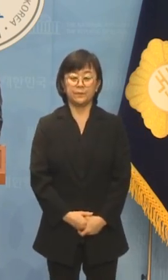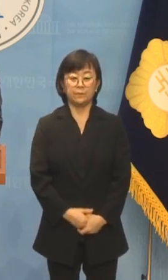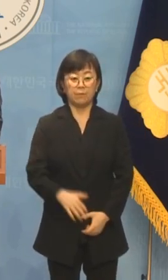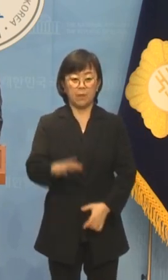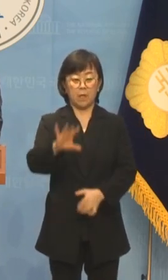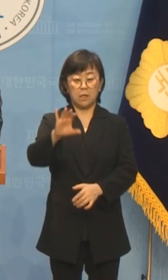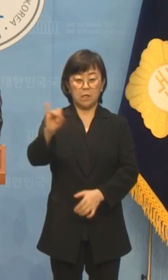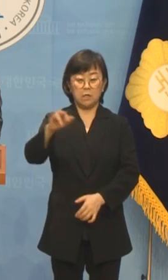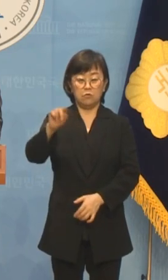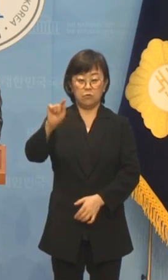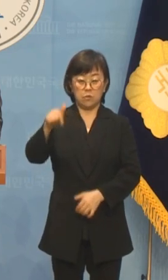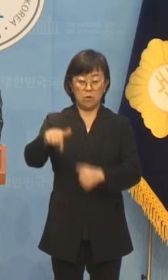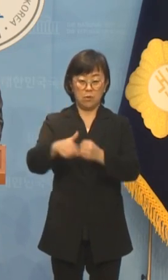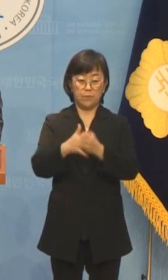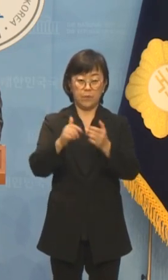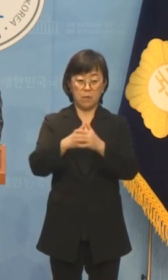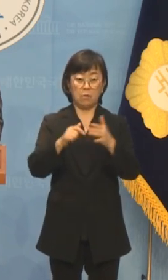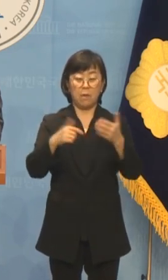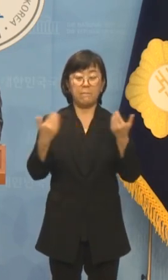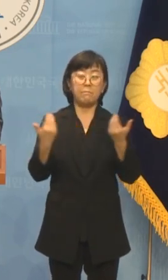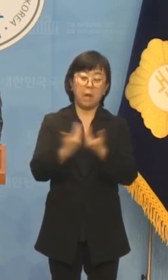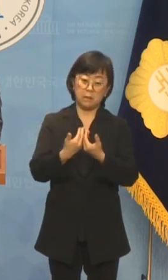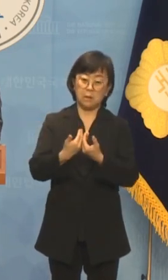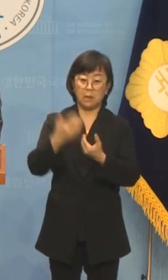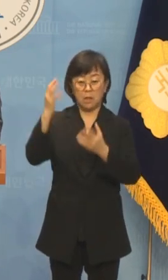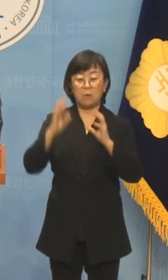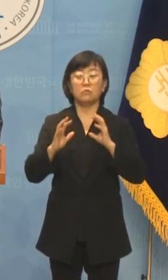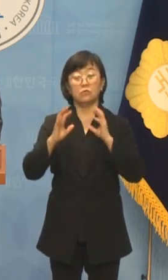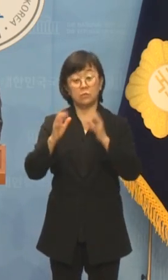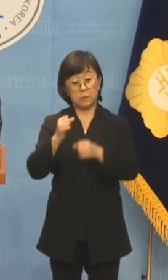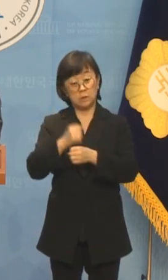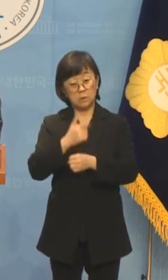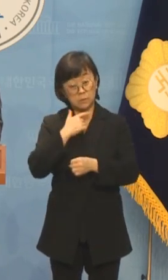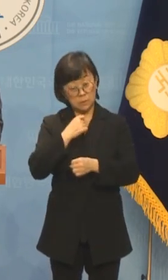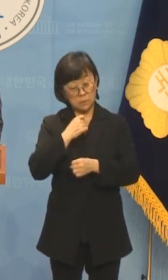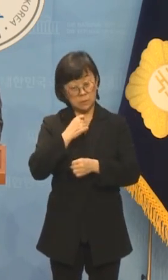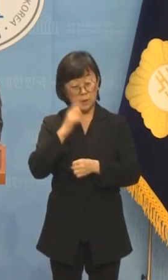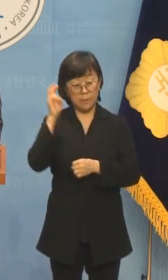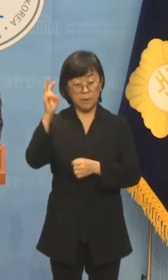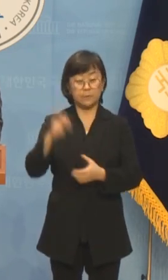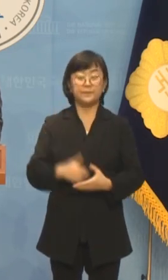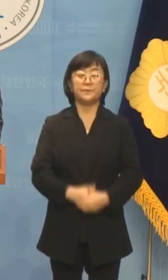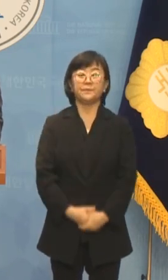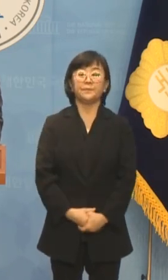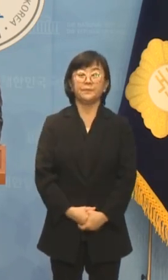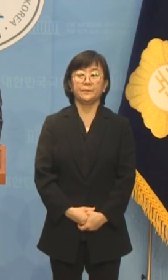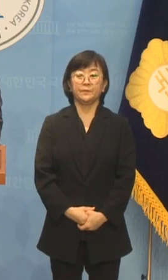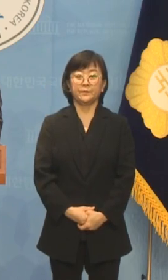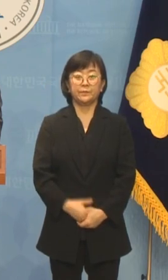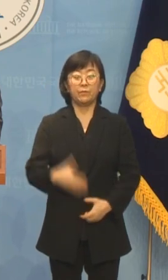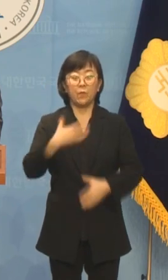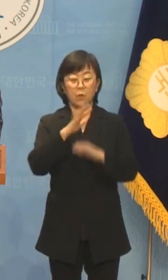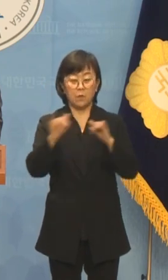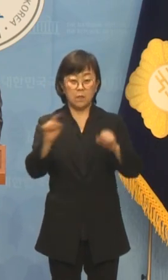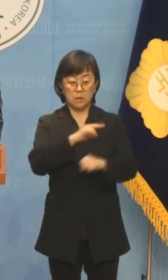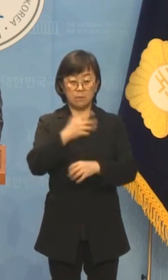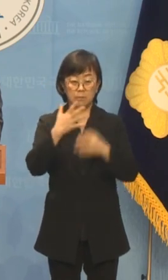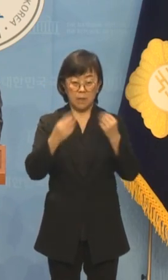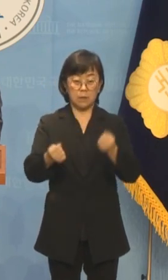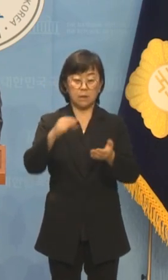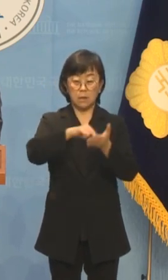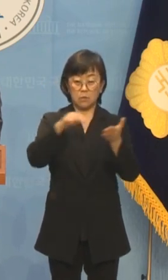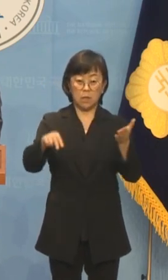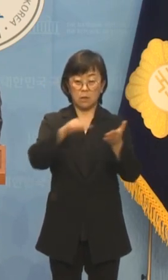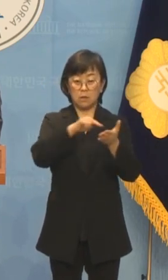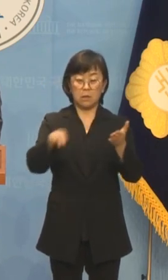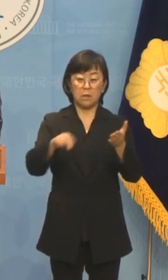이준석 개혁신당 대표는 이와 정반대의 대한민국을 만들고자 하는 것으로 보입니다. 노인들이 가장 많이 타고 내리는